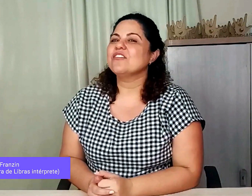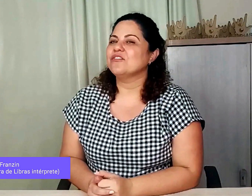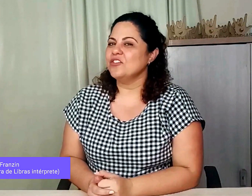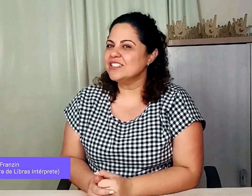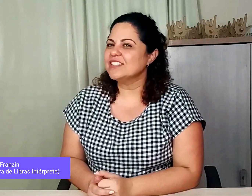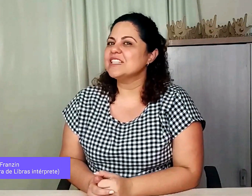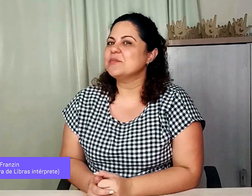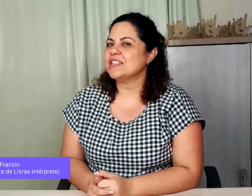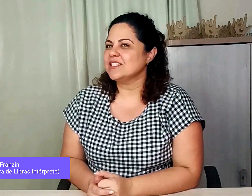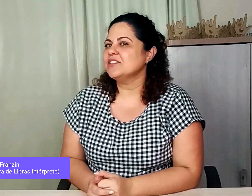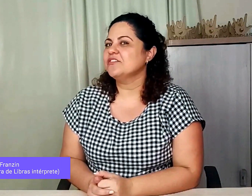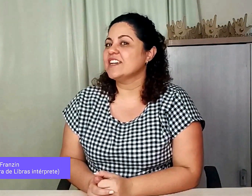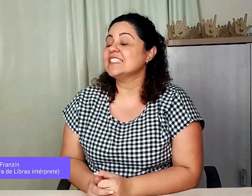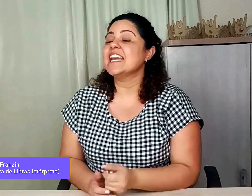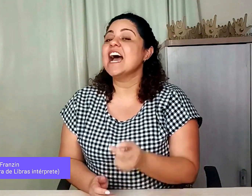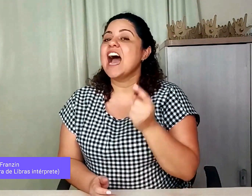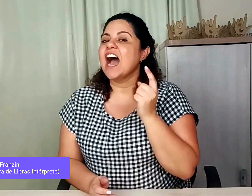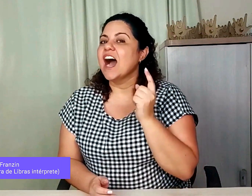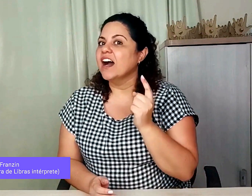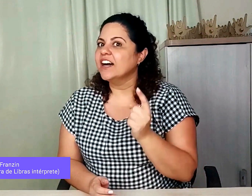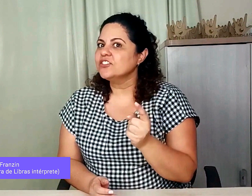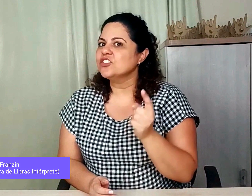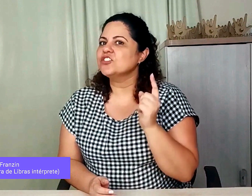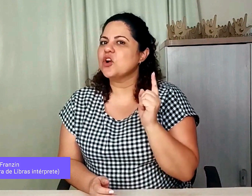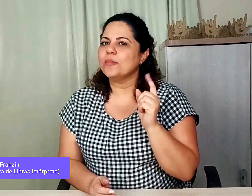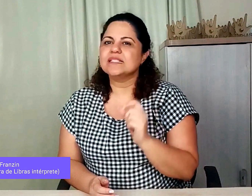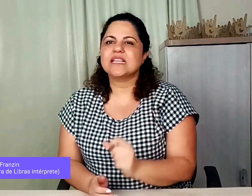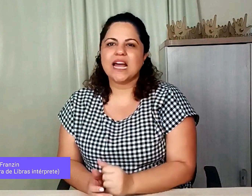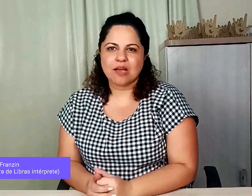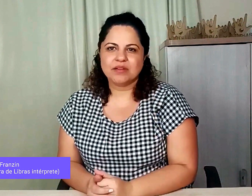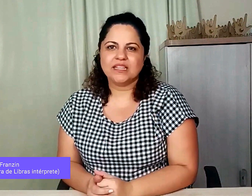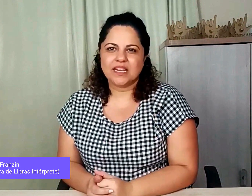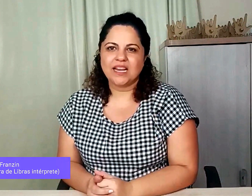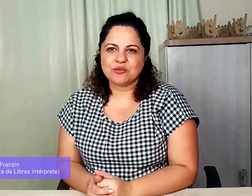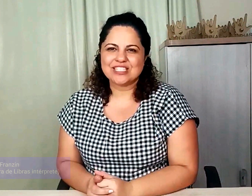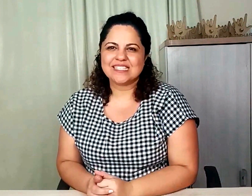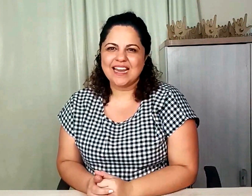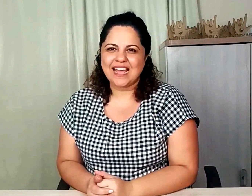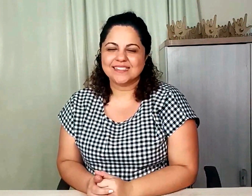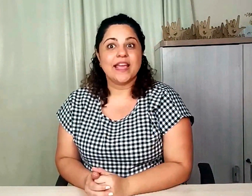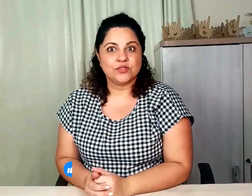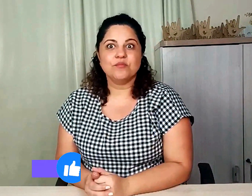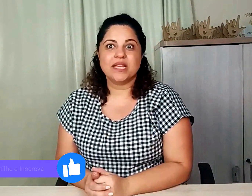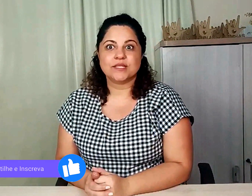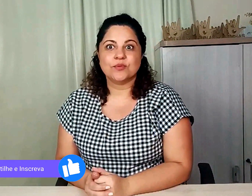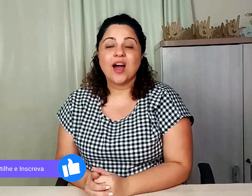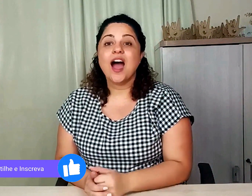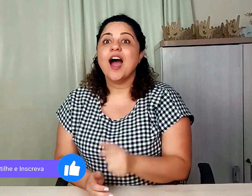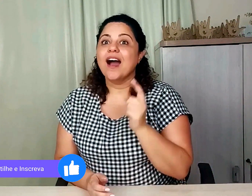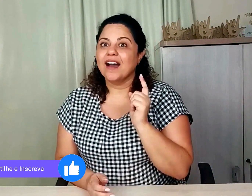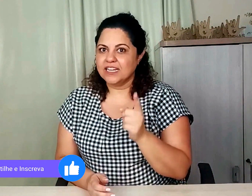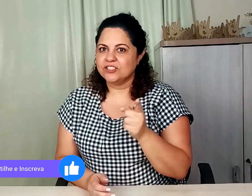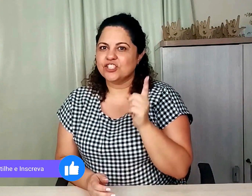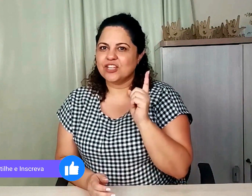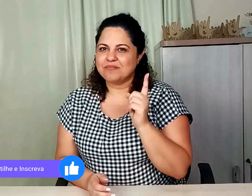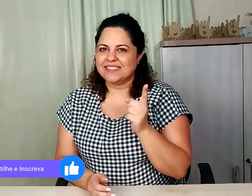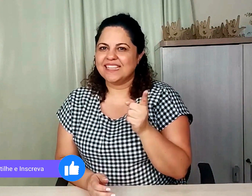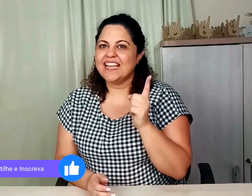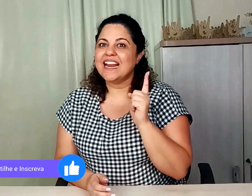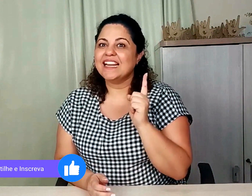que vocês precisam fazer antes de começar a aprender a língua de sinais. É isso mesmo. Antes de aprender a